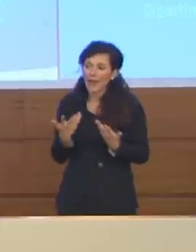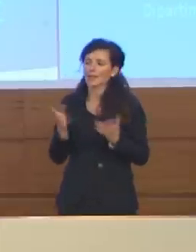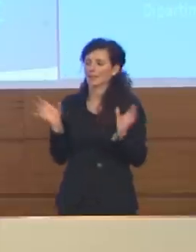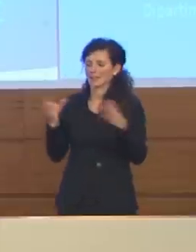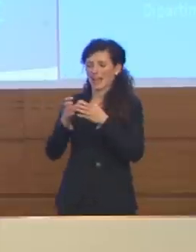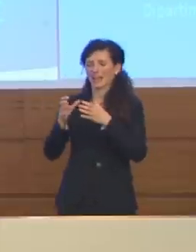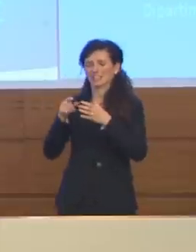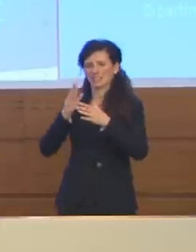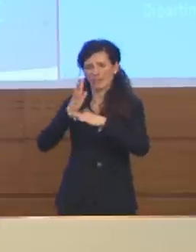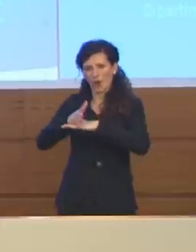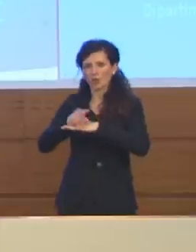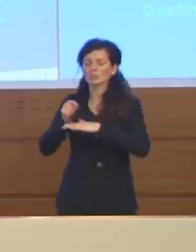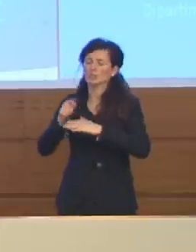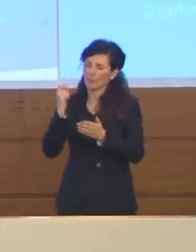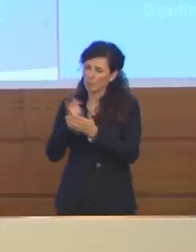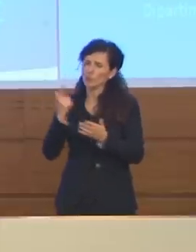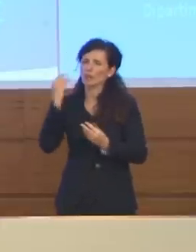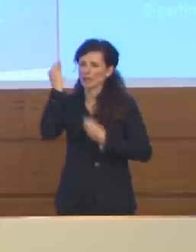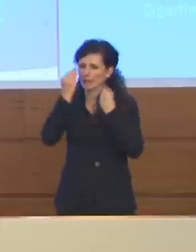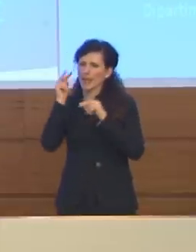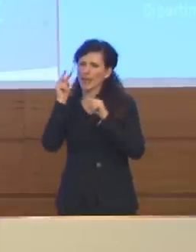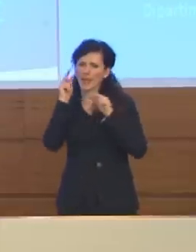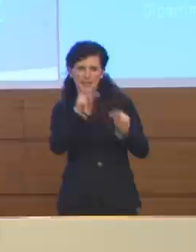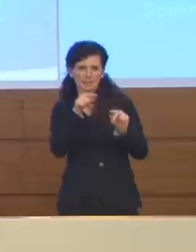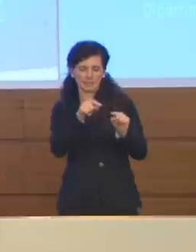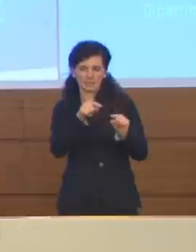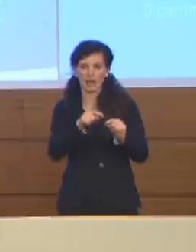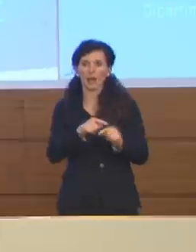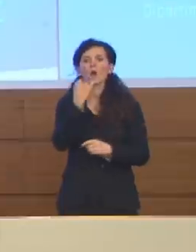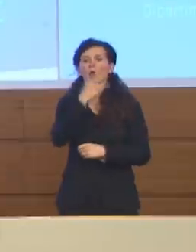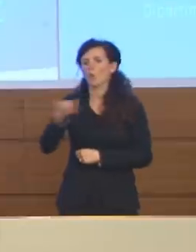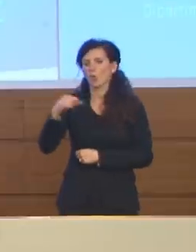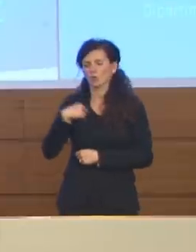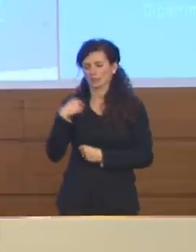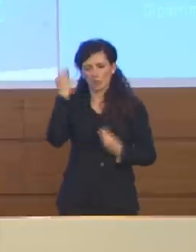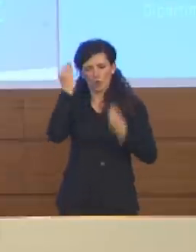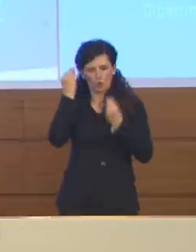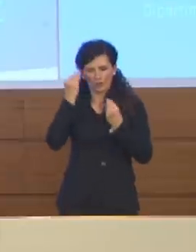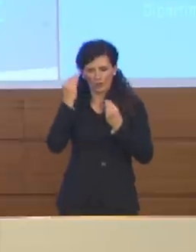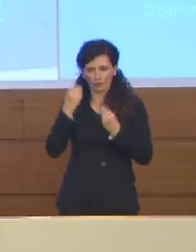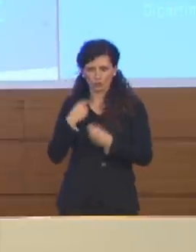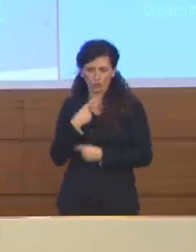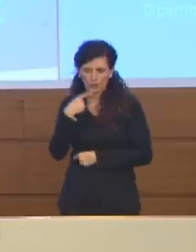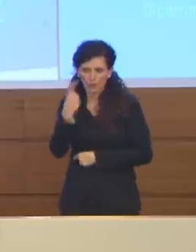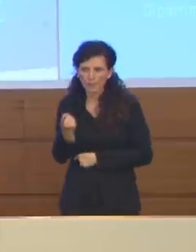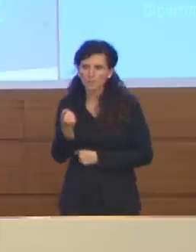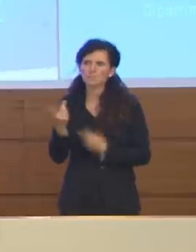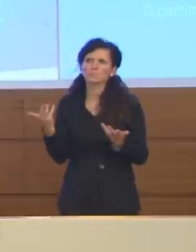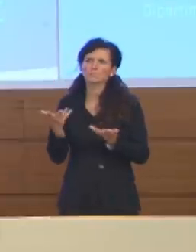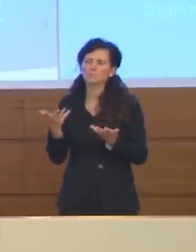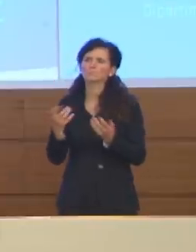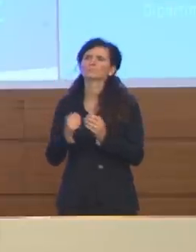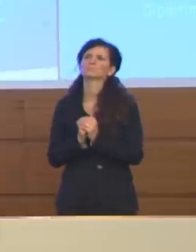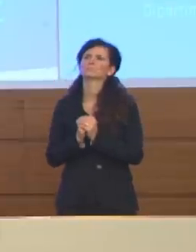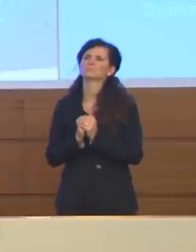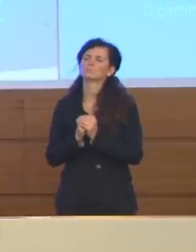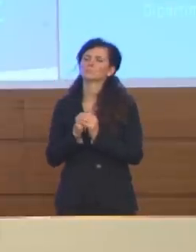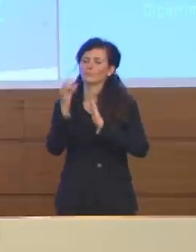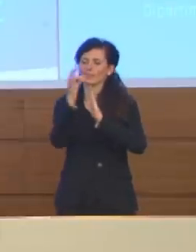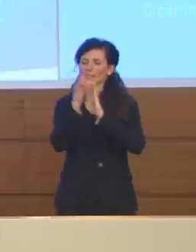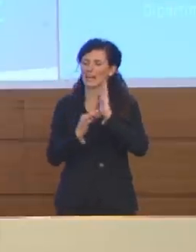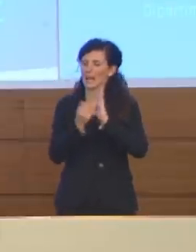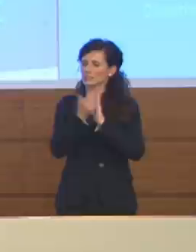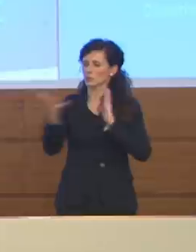pressanti e l'ultima questione la seconda di fatto perché la prima era solo di metodo guardando i dati più